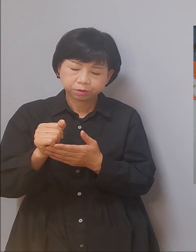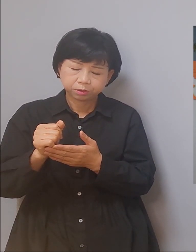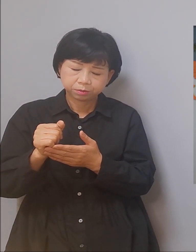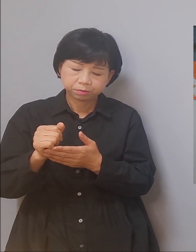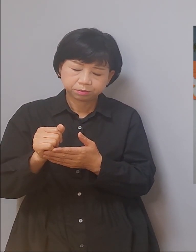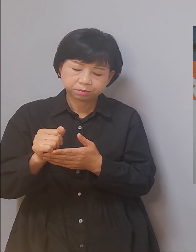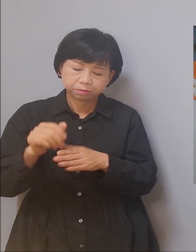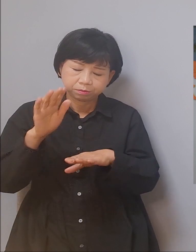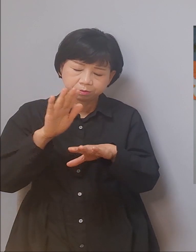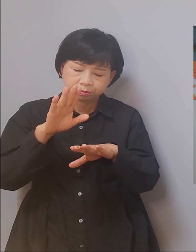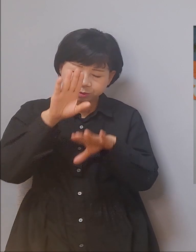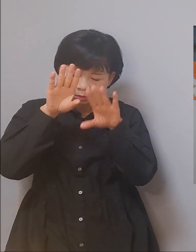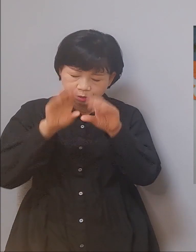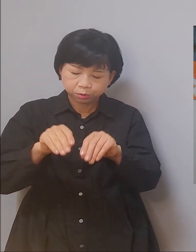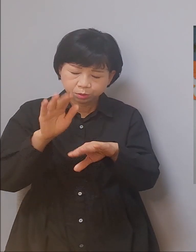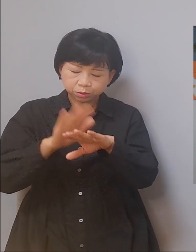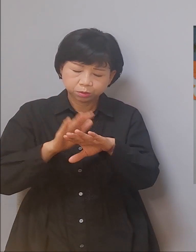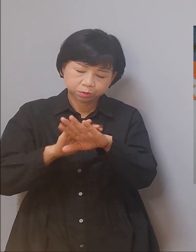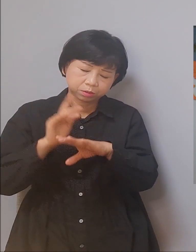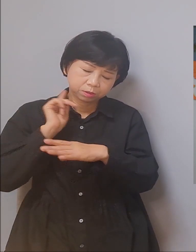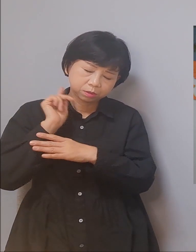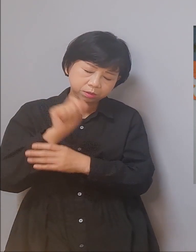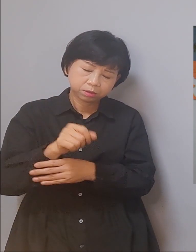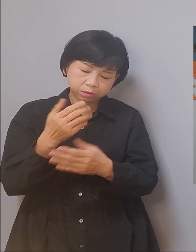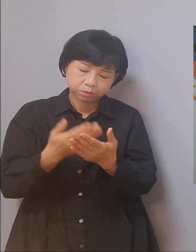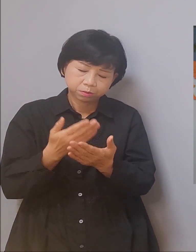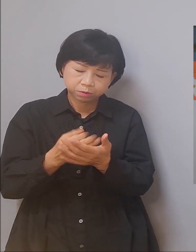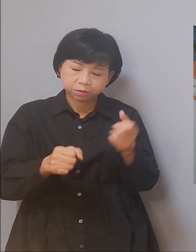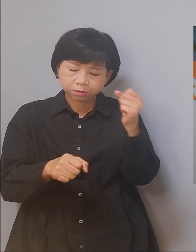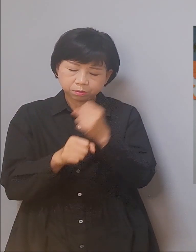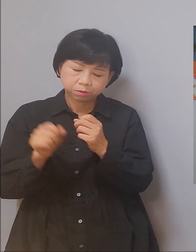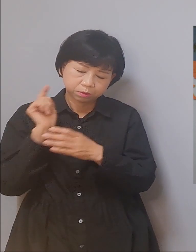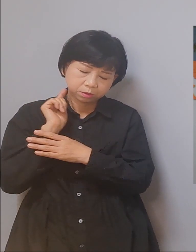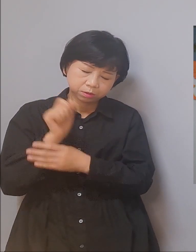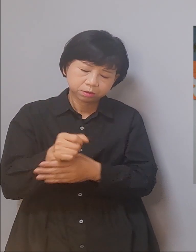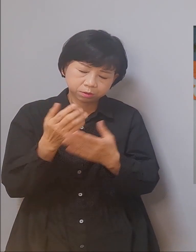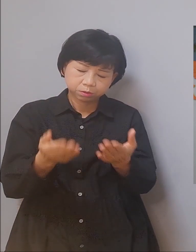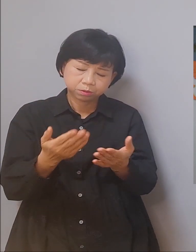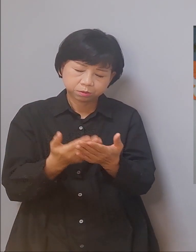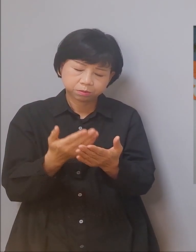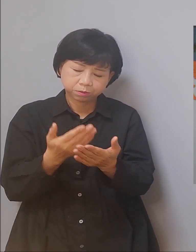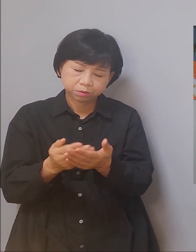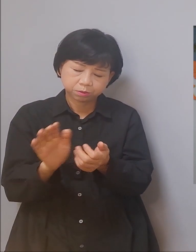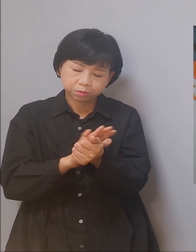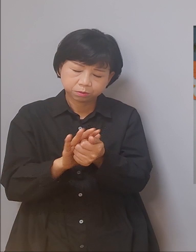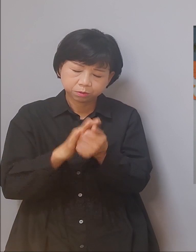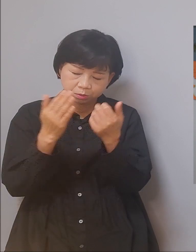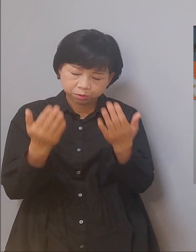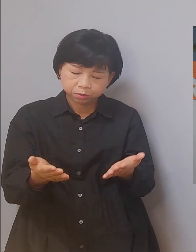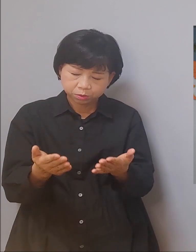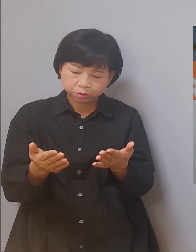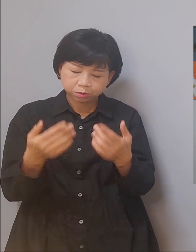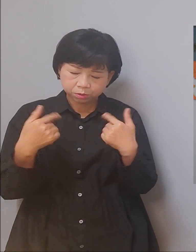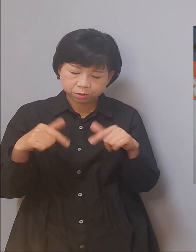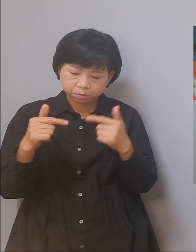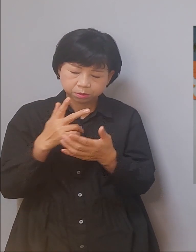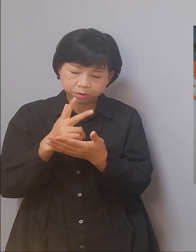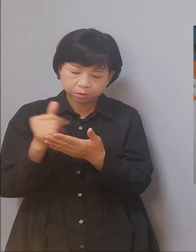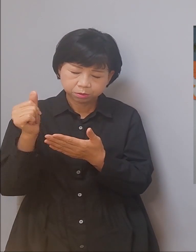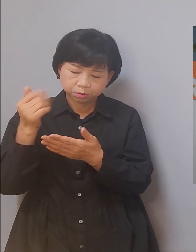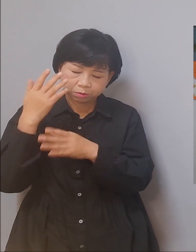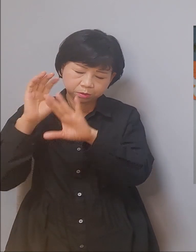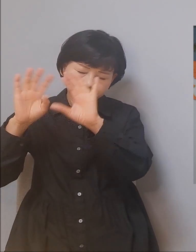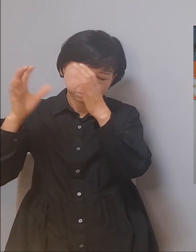손을 허락하여 주시옵소서. 회복을 허락하여 주시옵소서. 그의 가족들도 위로하여 주시고 날마다 주님